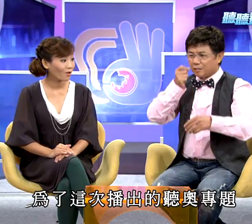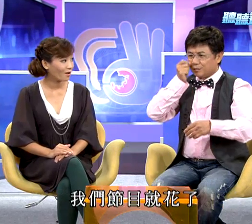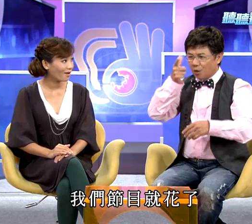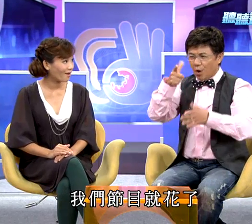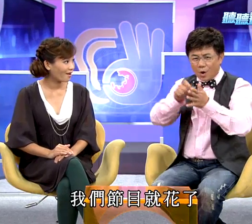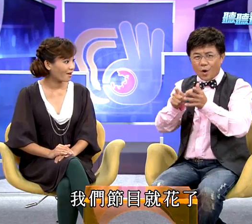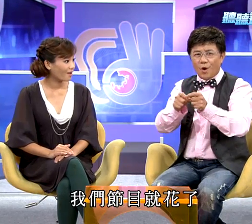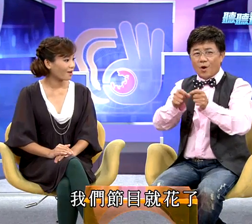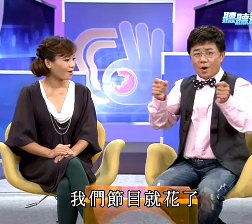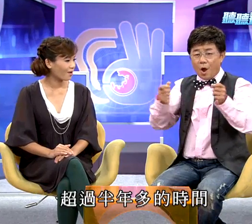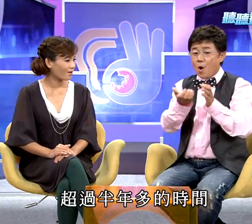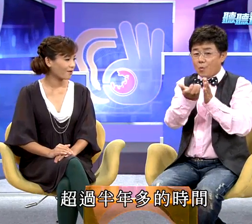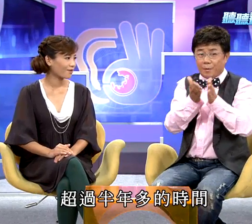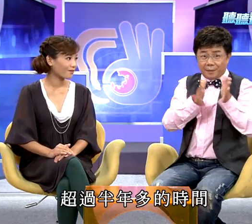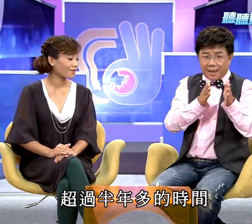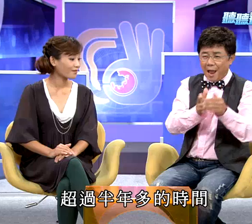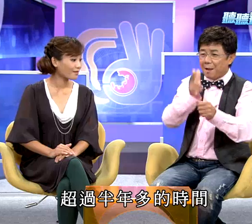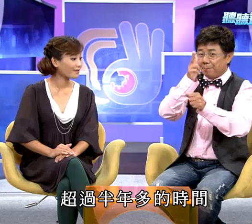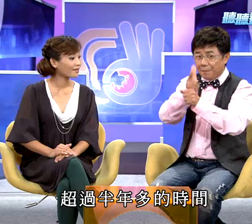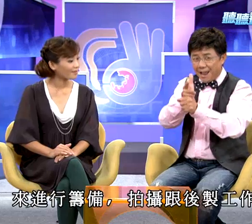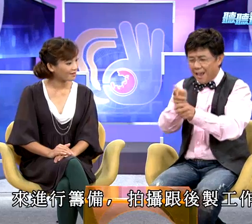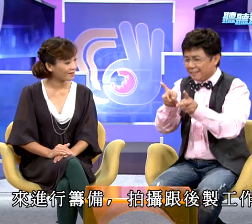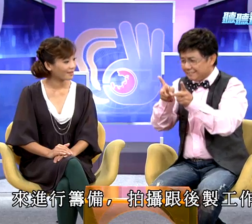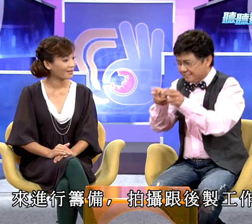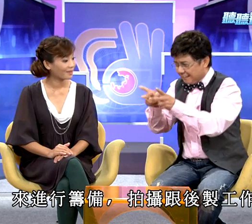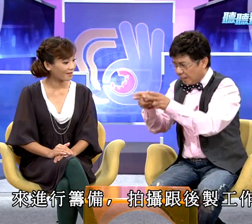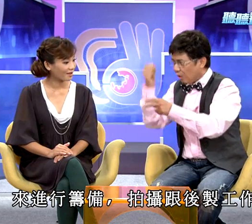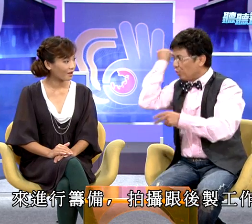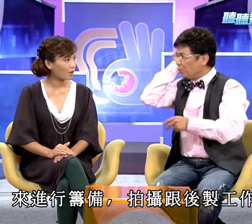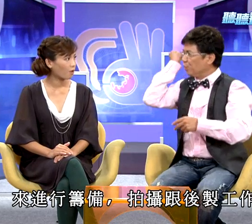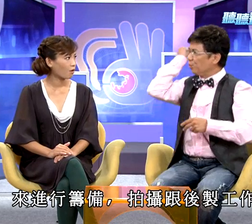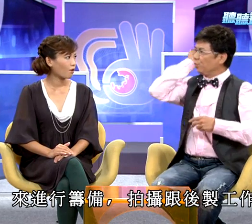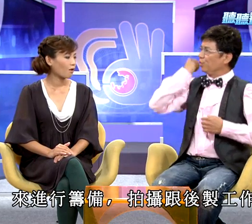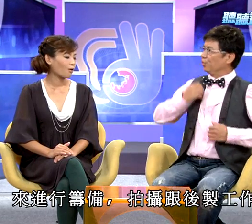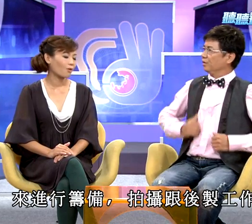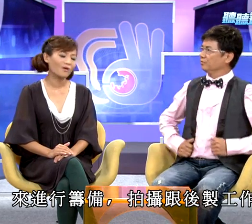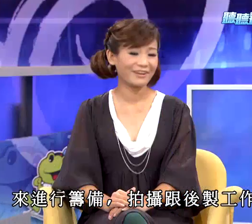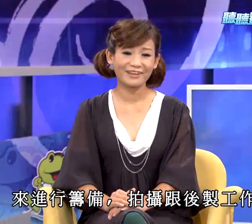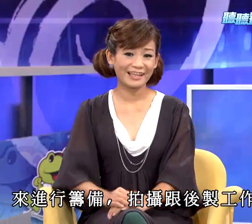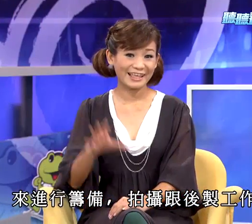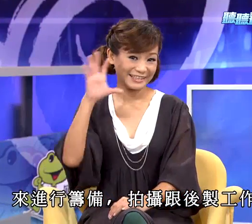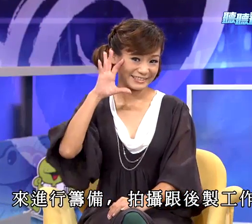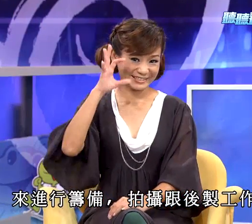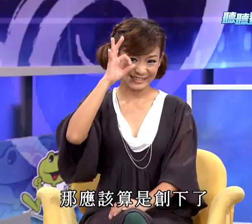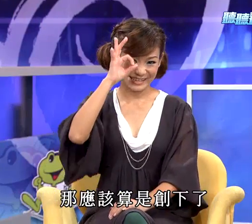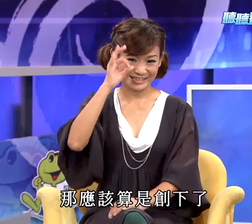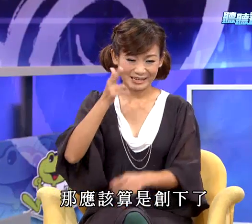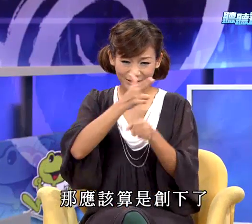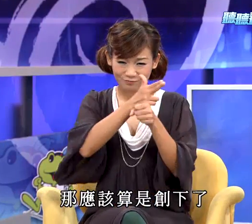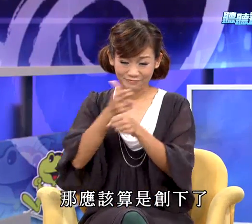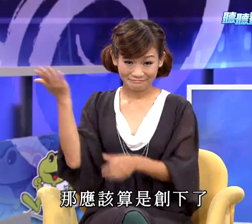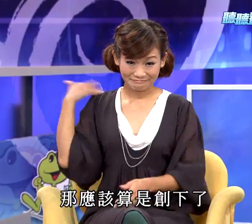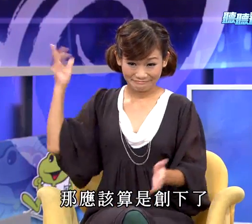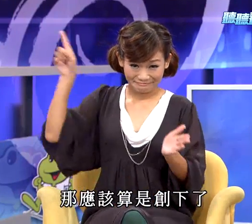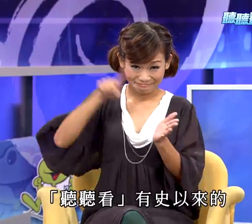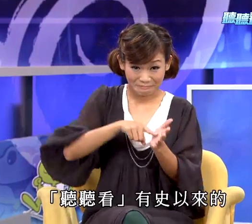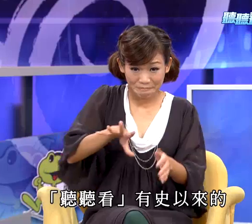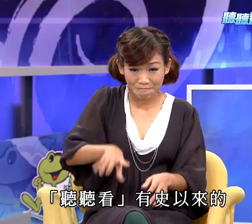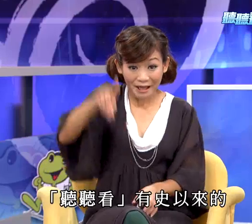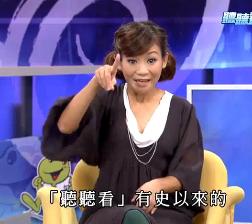们节目就花了超过半年多的时间来进行筹备拍摄跟后制工作啊。 哇，那应该算是创下了听听看有